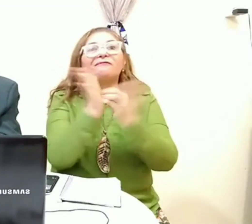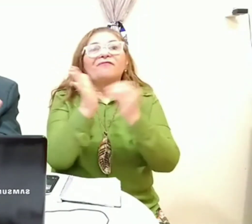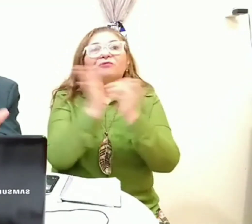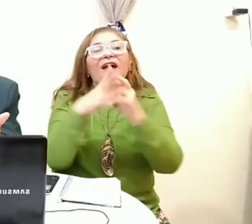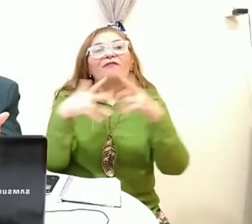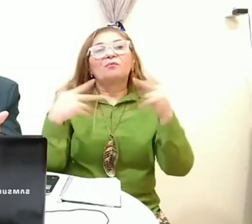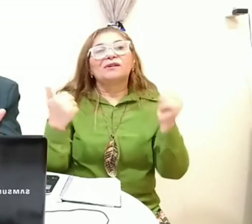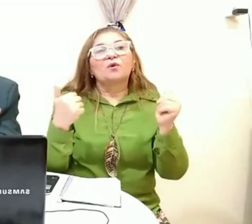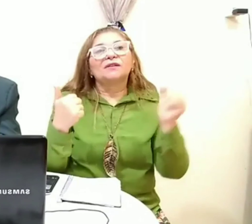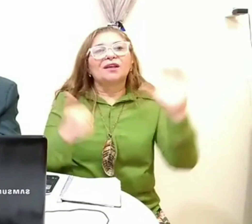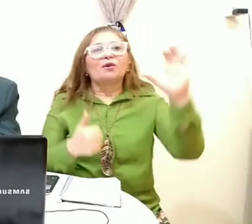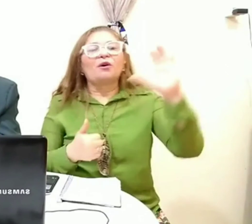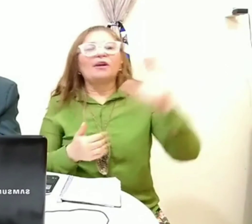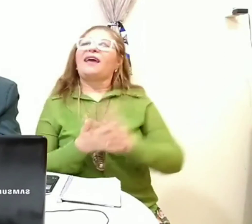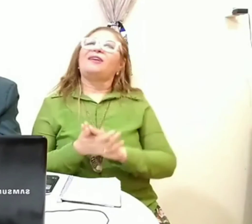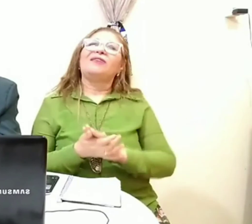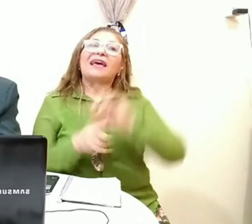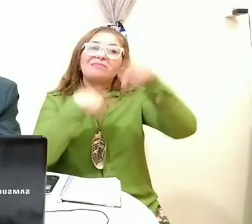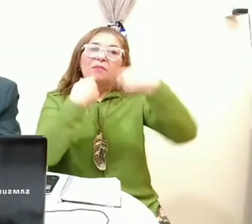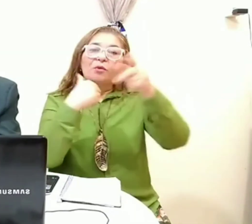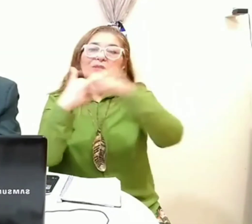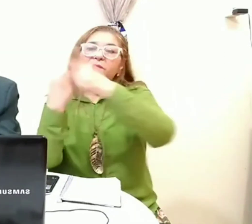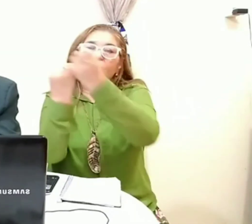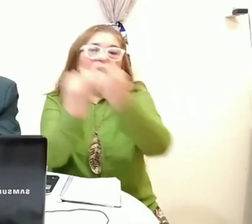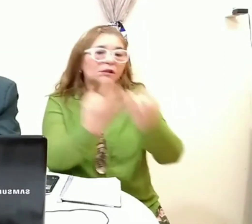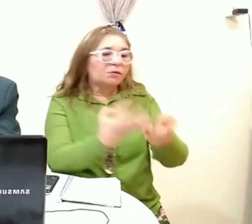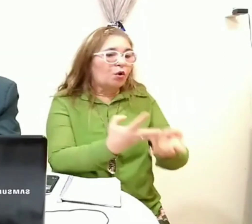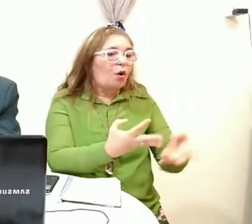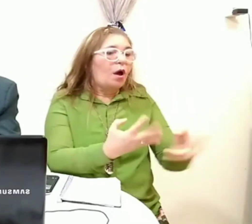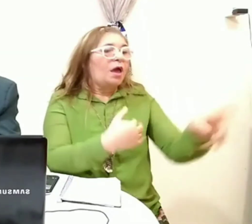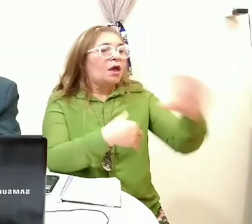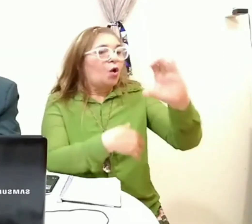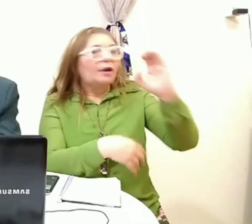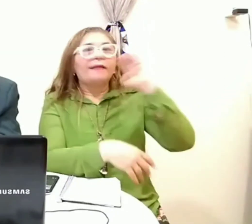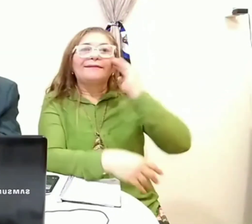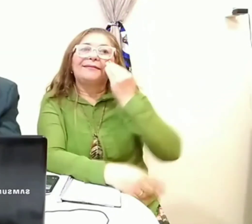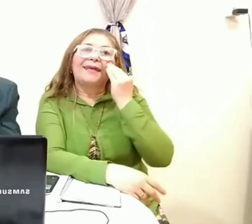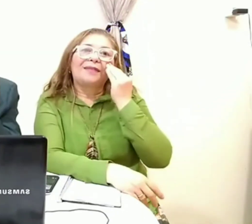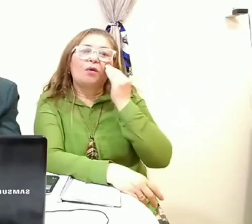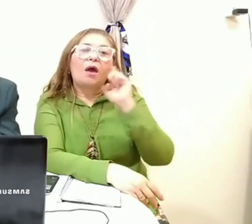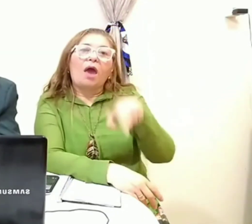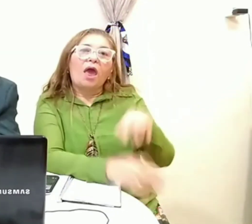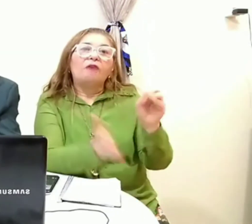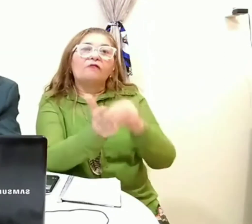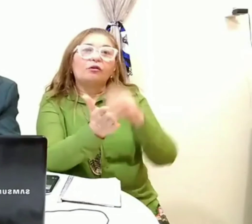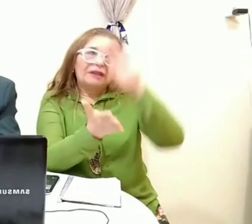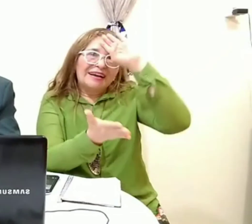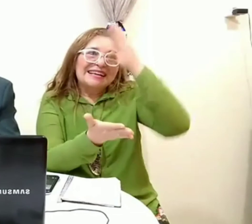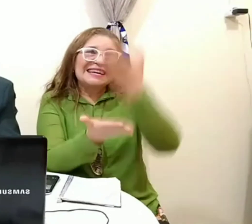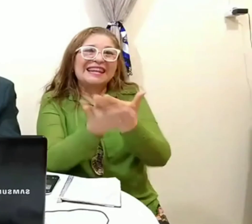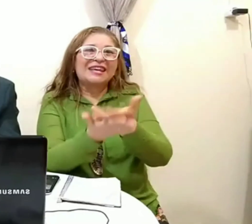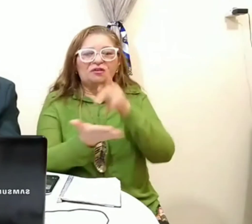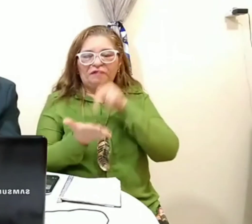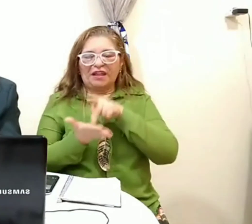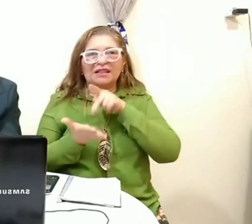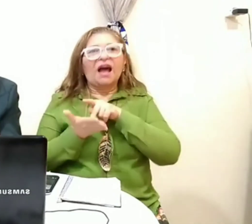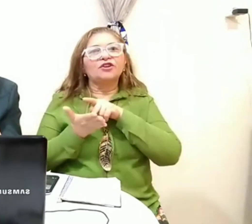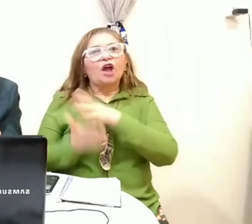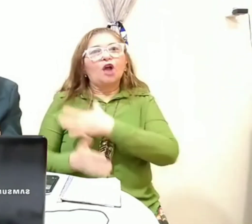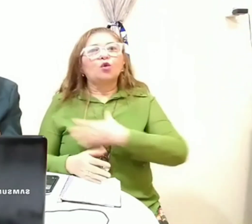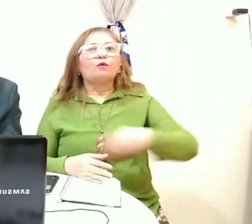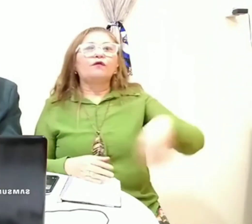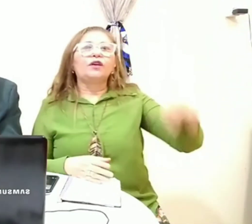sendo ouvidas por Deus. O que ele estava fazendo de ajudar as pessoas, as esmolas estavam sendo lembradas diante de Deus. Mas